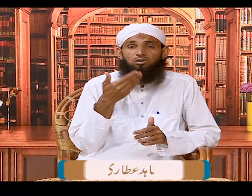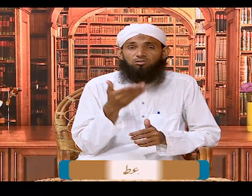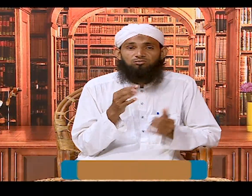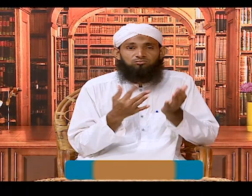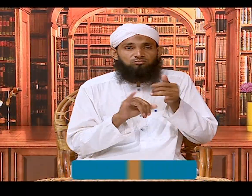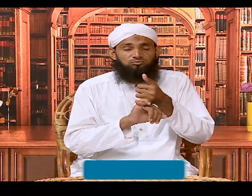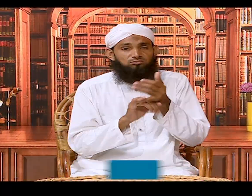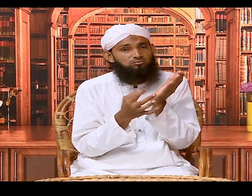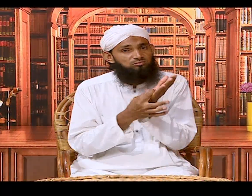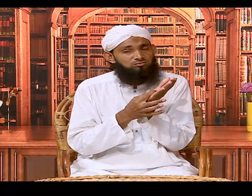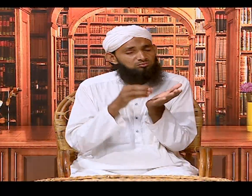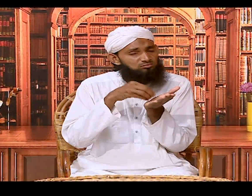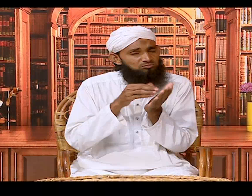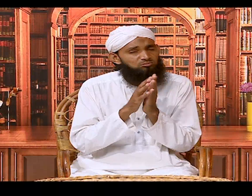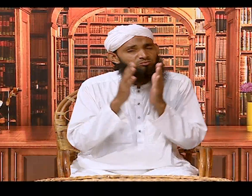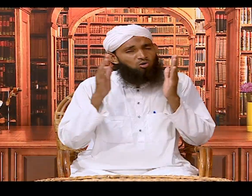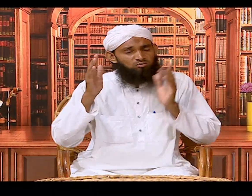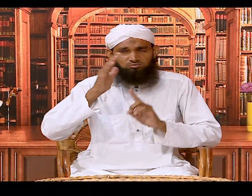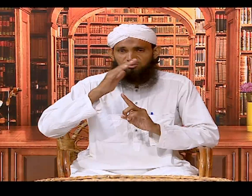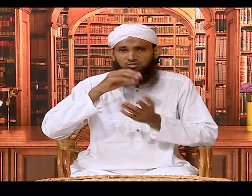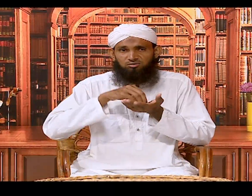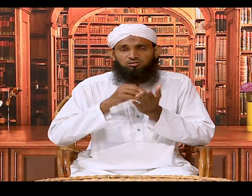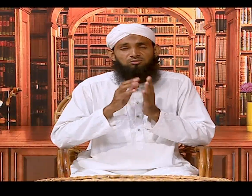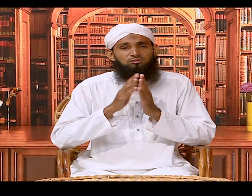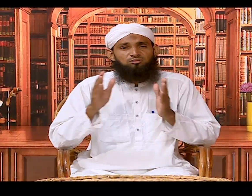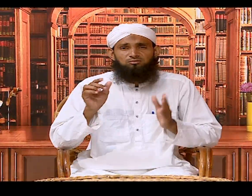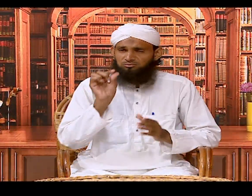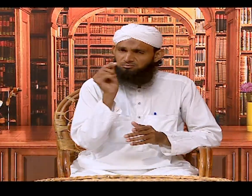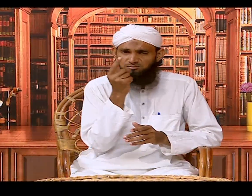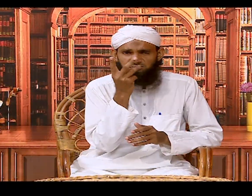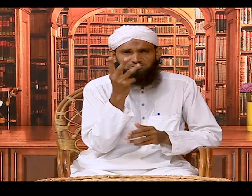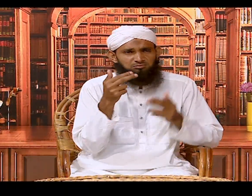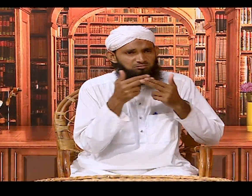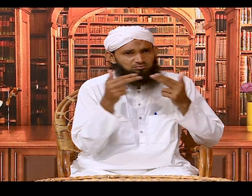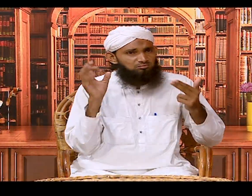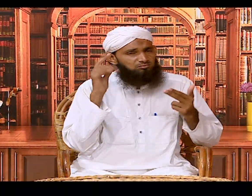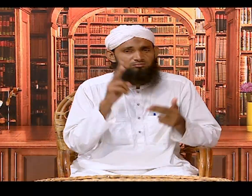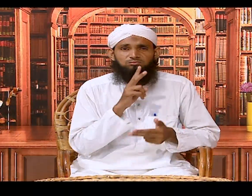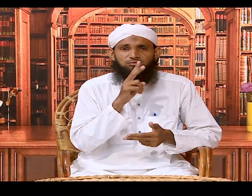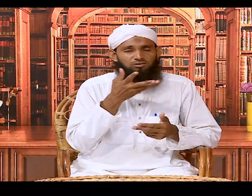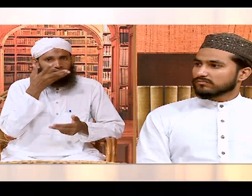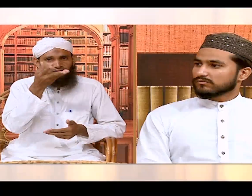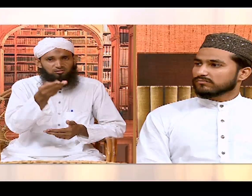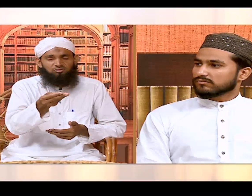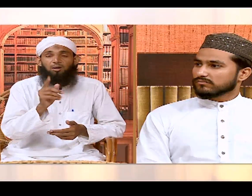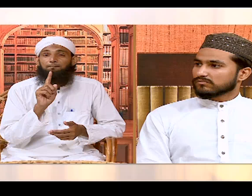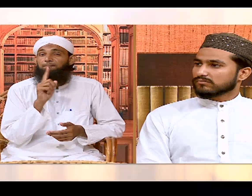حضرت عثمان غنی رضی اللہ عنہ کے بہت سارے فضائل ہیں، البتہ آج ہم آپ کی چند خصوصیات سننے کی سعادت حاصل کریں گے۔